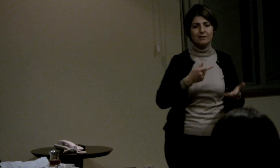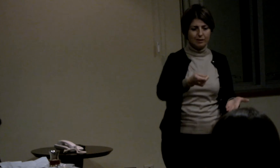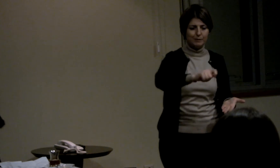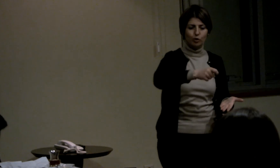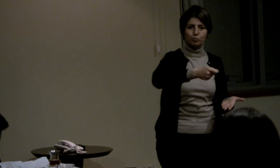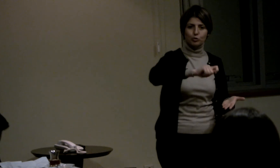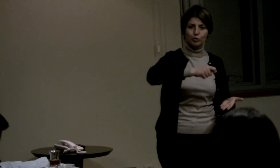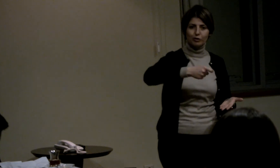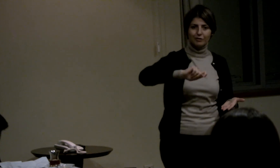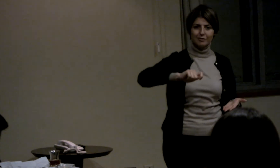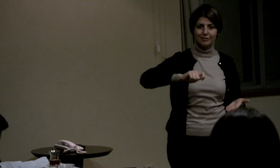Tabii dört müydü?